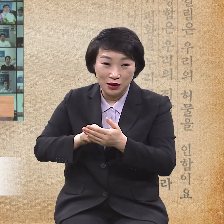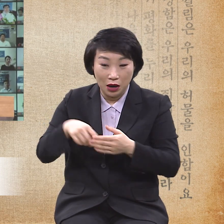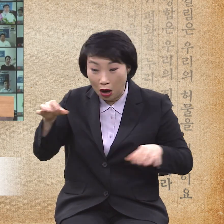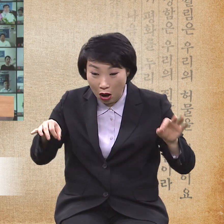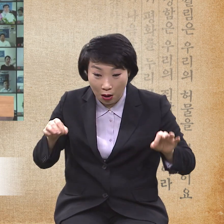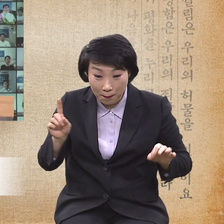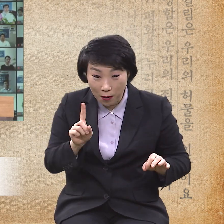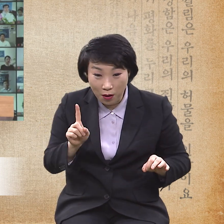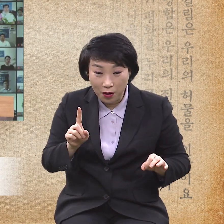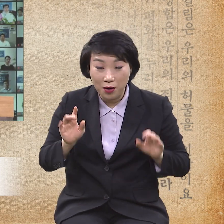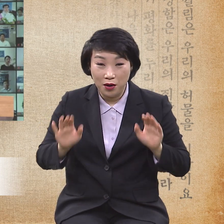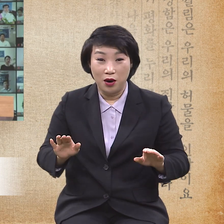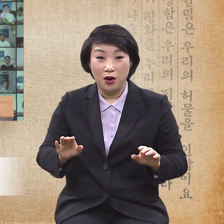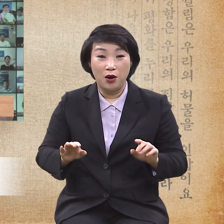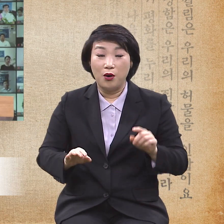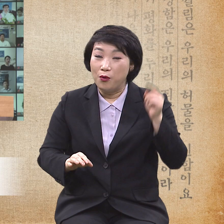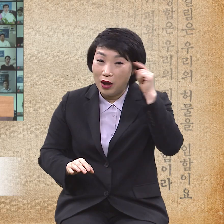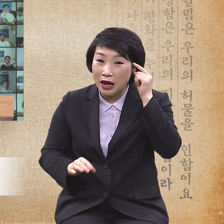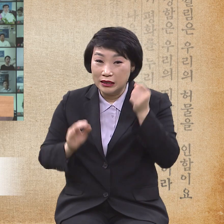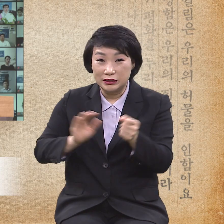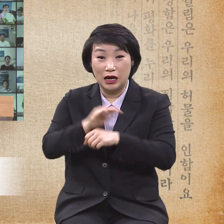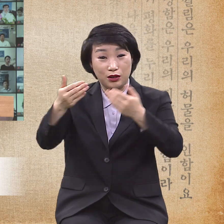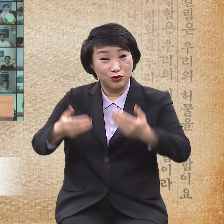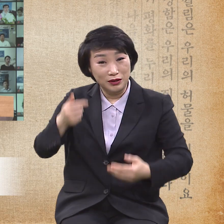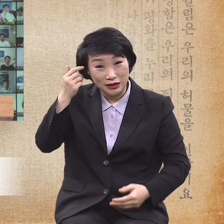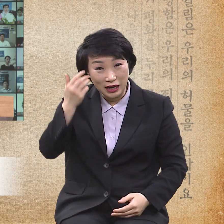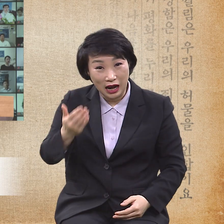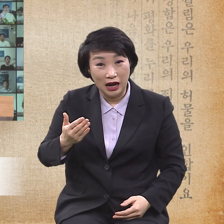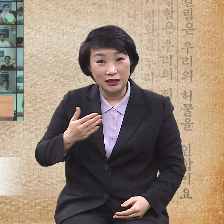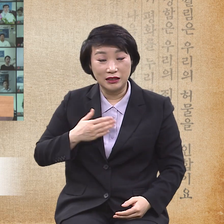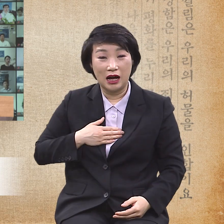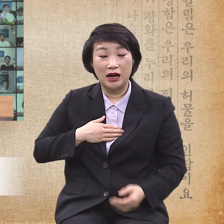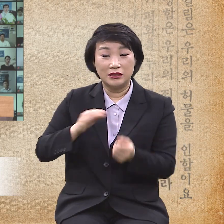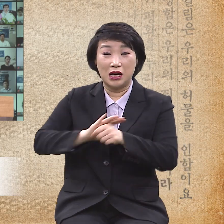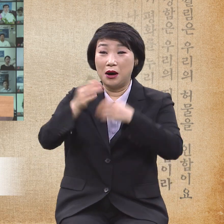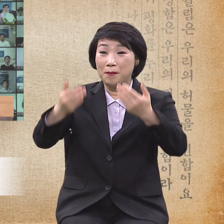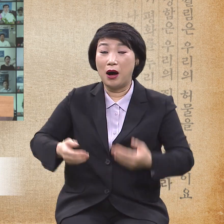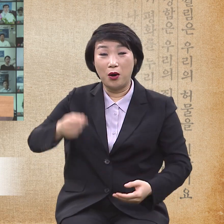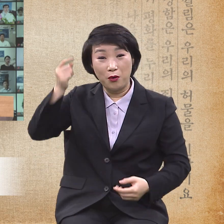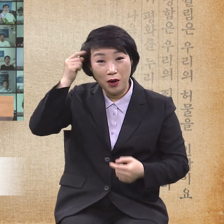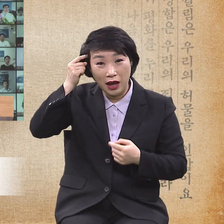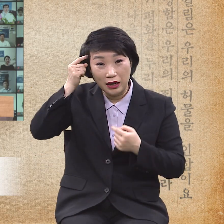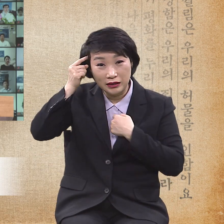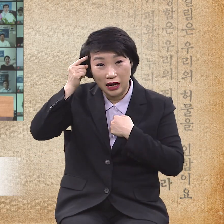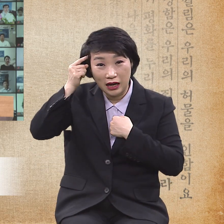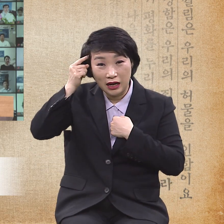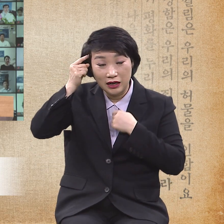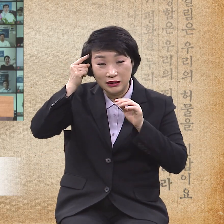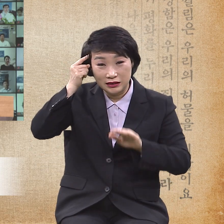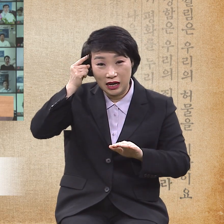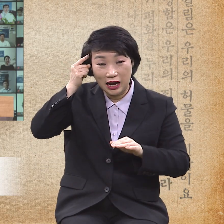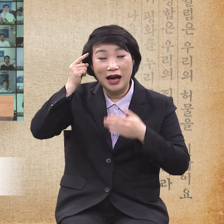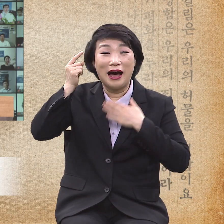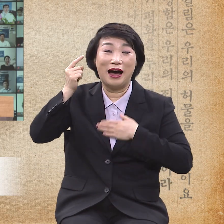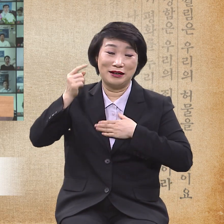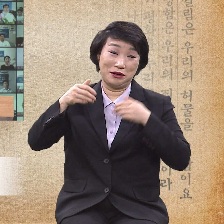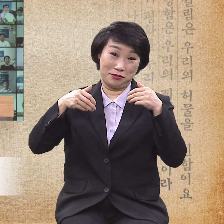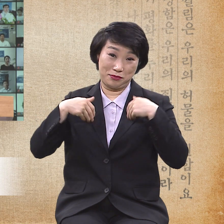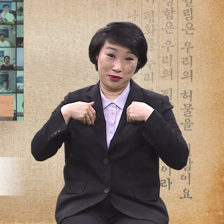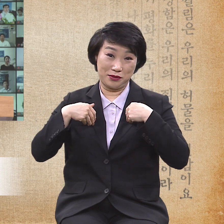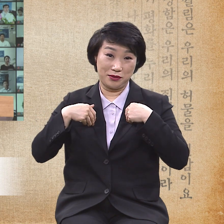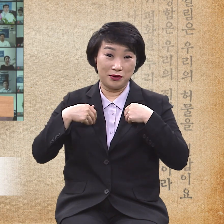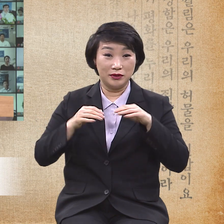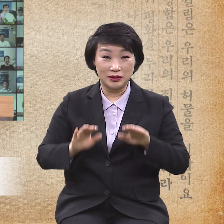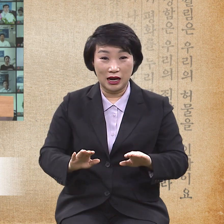것이냐, 무엇 때문에 사랑하셨으며 나는 왜 사랑을 받아야 되느냐 하는 것을 알아야 되는